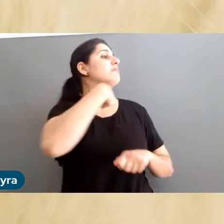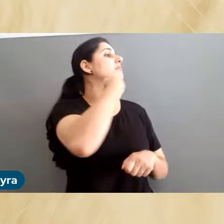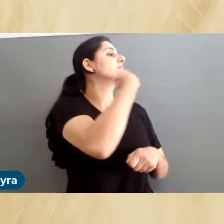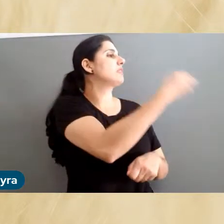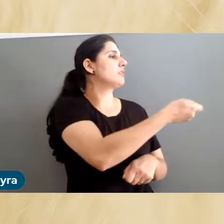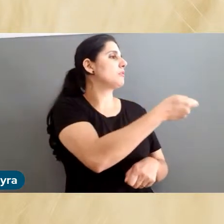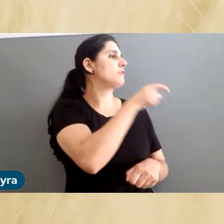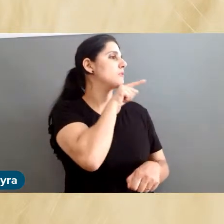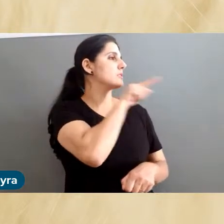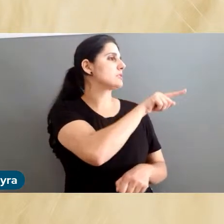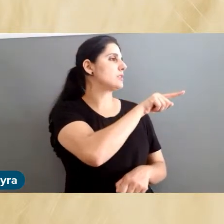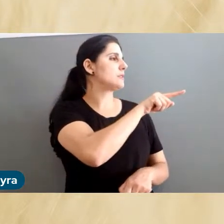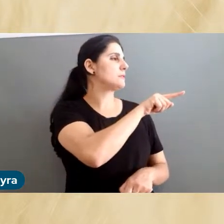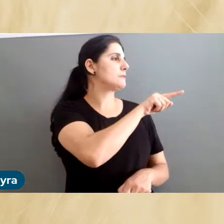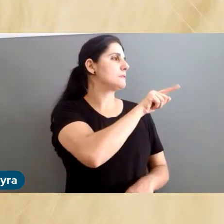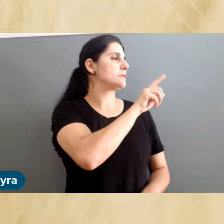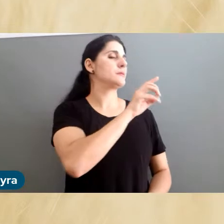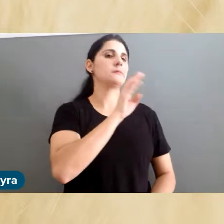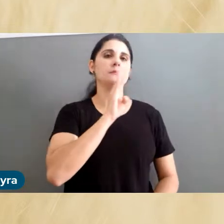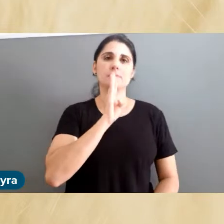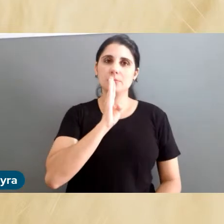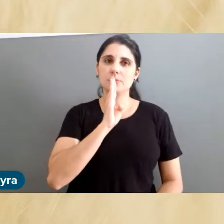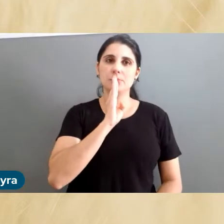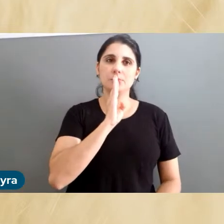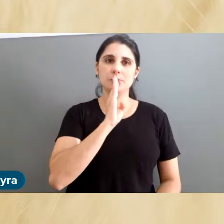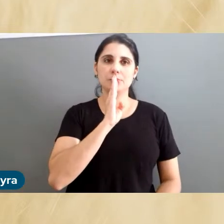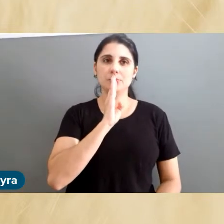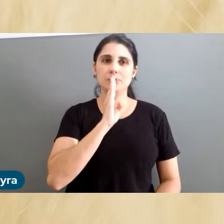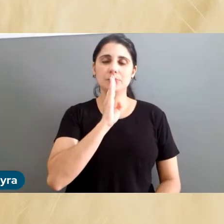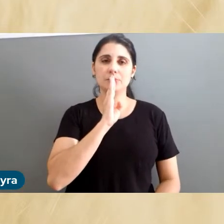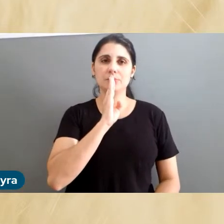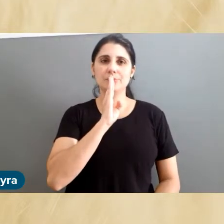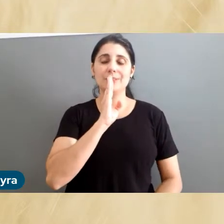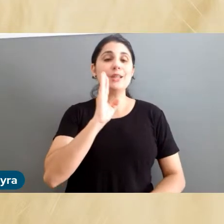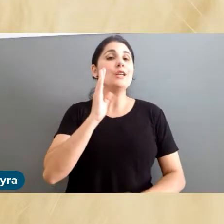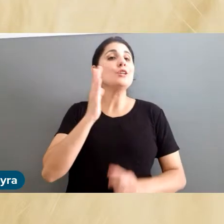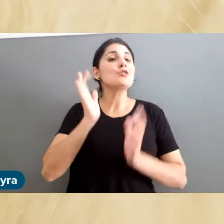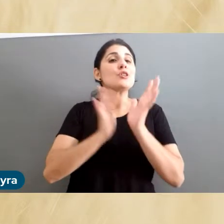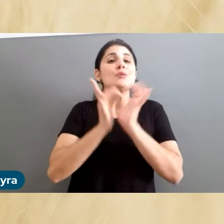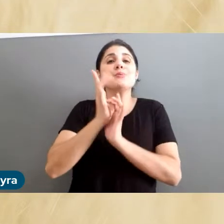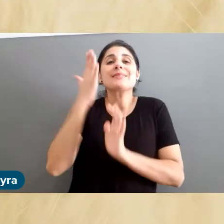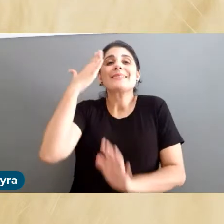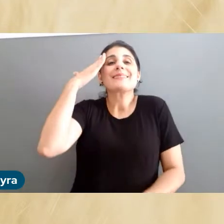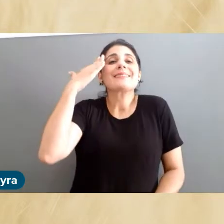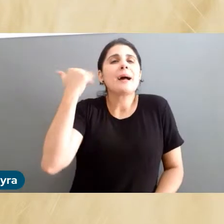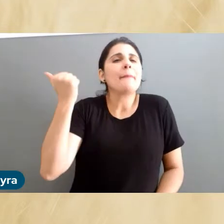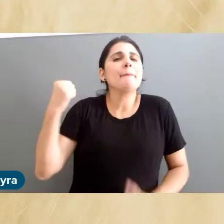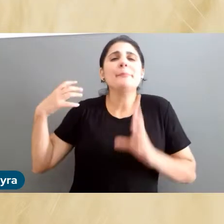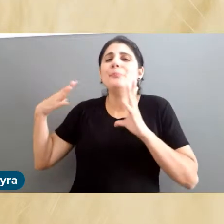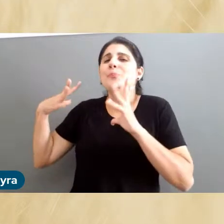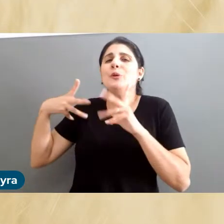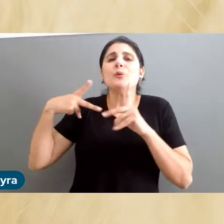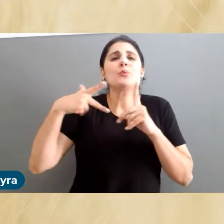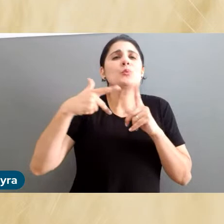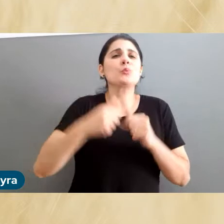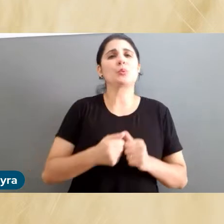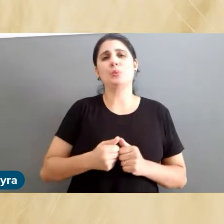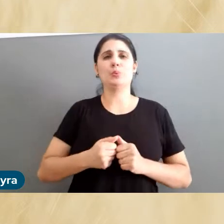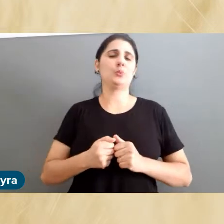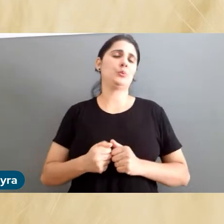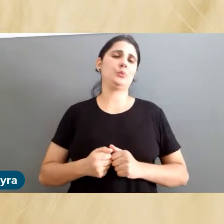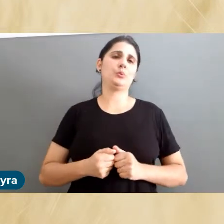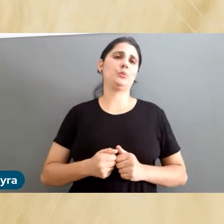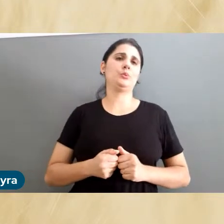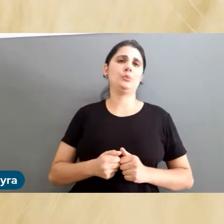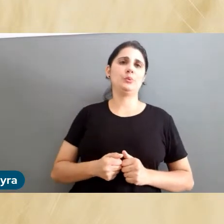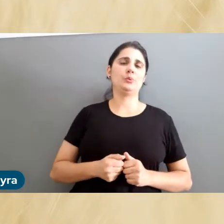E silencia novamente, para mostrar que Jesus entendia que os desígnios humanos não se